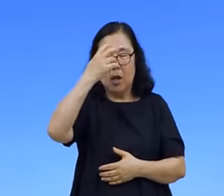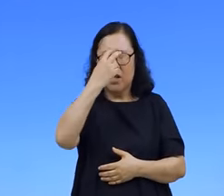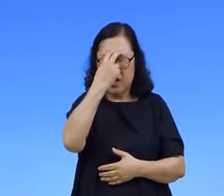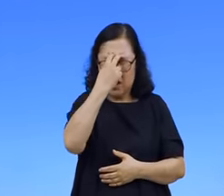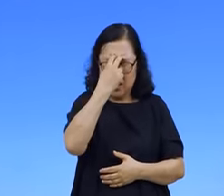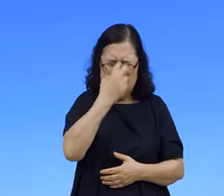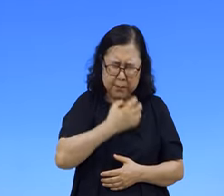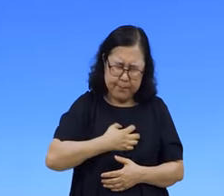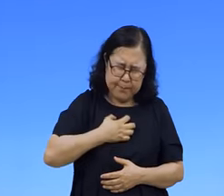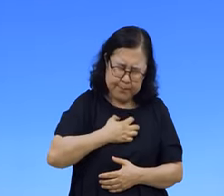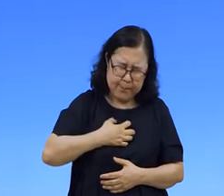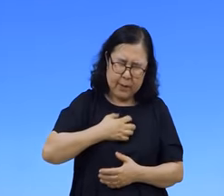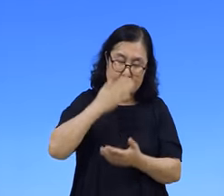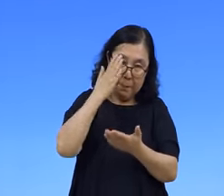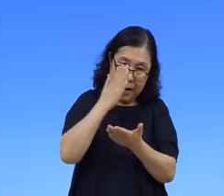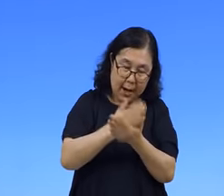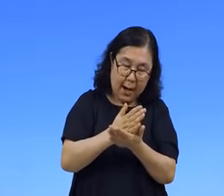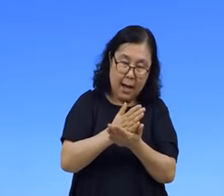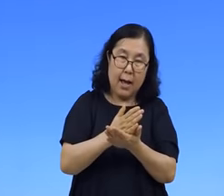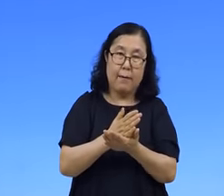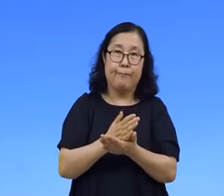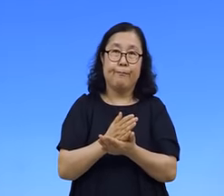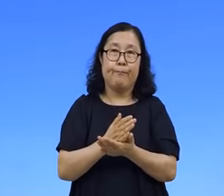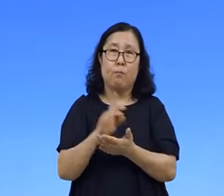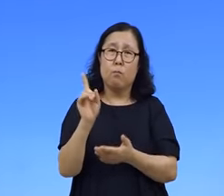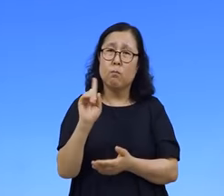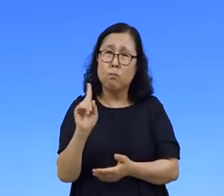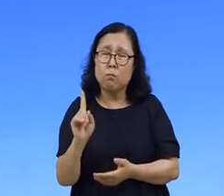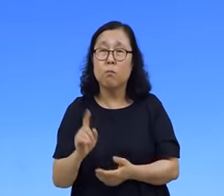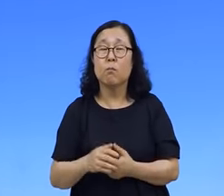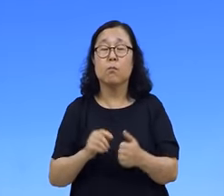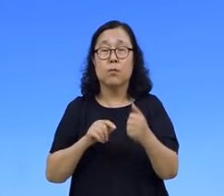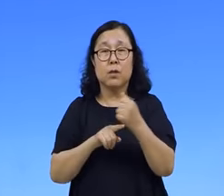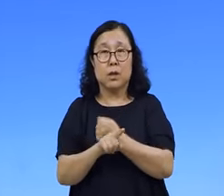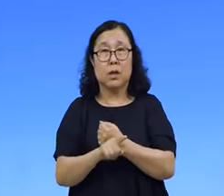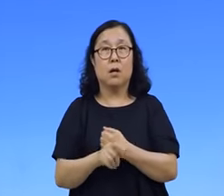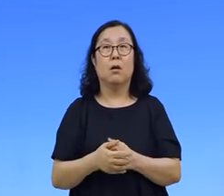성령을 근심하게 하지 마라. 무슨 뜻입니까?